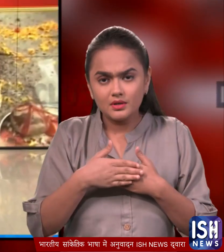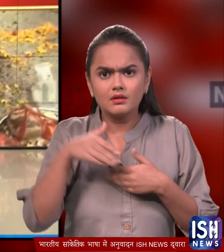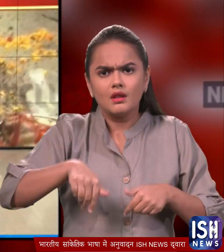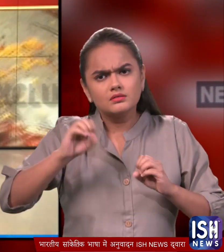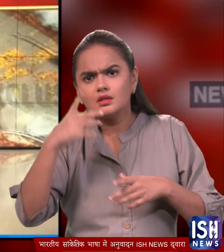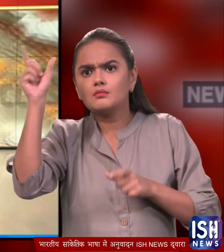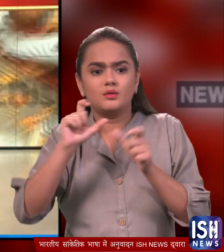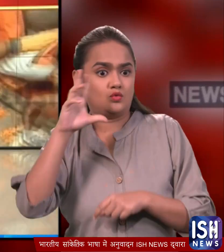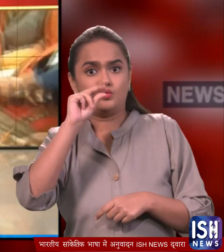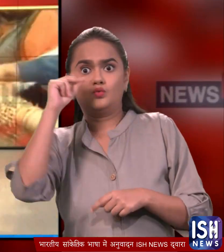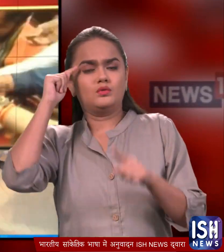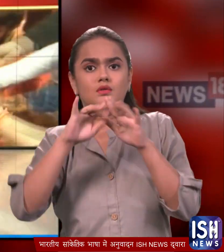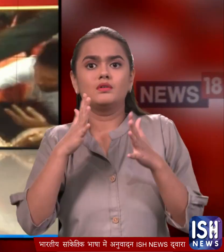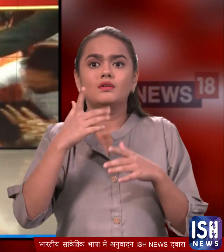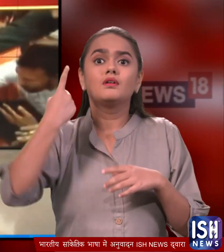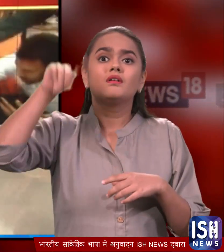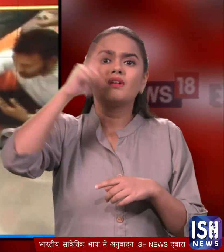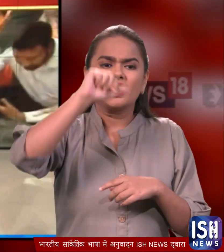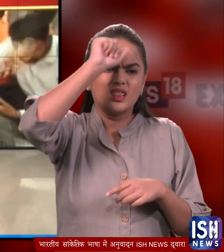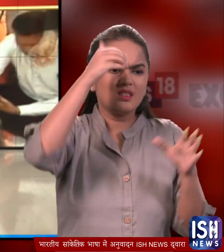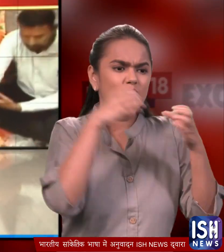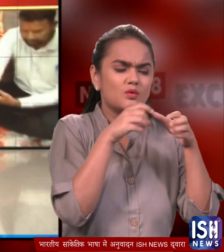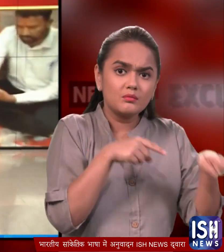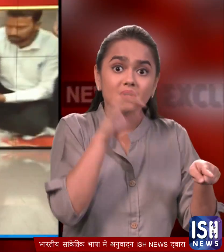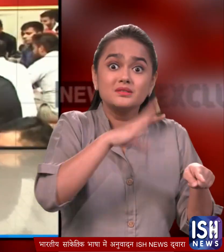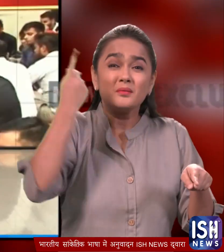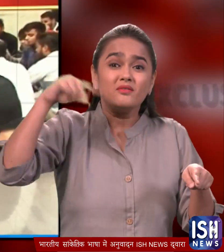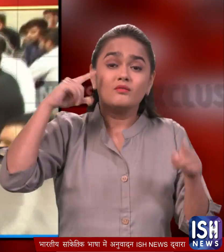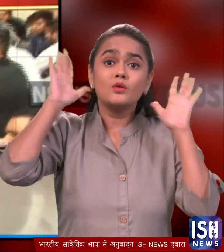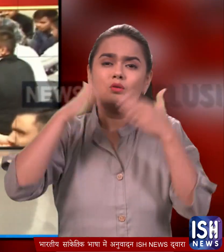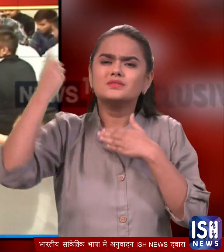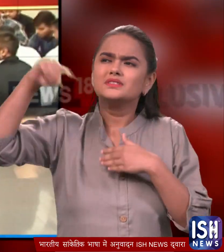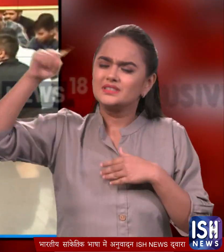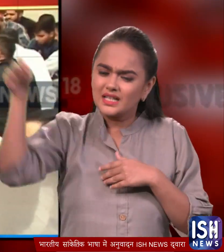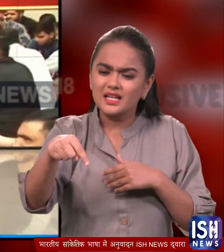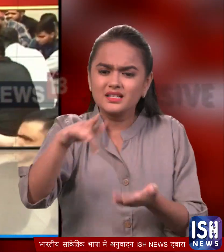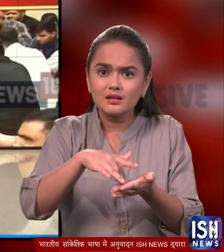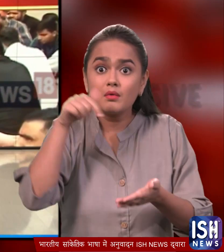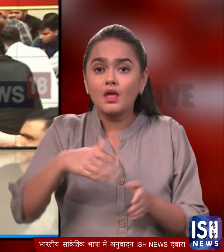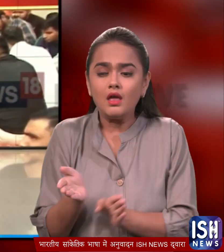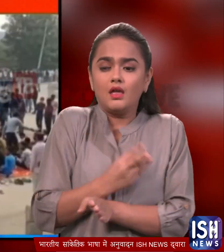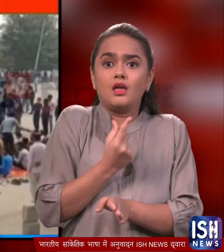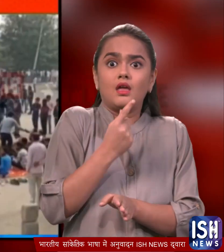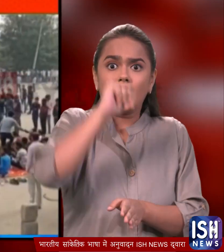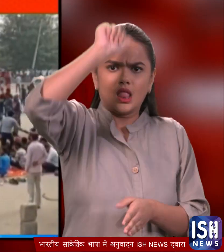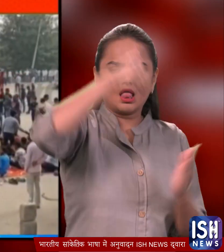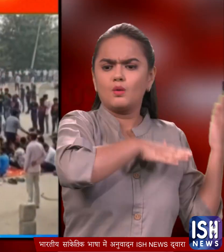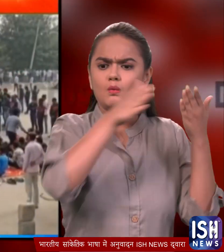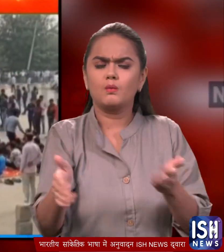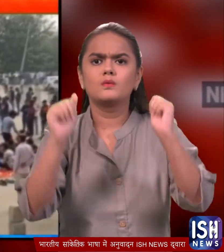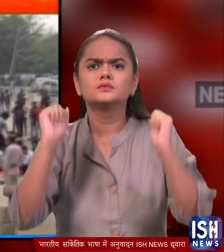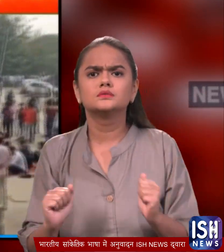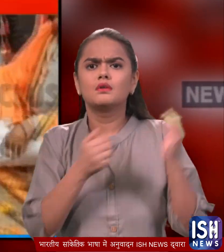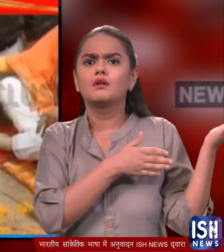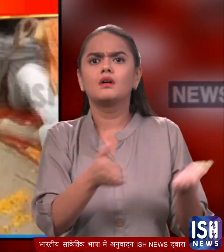सेक्टर 37 इलाके में इस बार भी हिंदूवादी संगठनों से जुड़े कुछ लोग उस जगह पर पहुंचे जहां खुले में नमाज पढ़ी जाती है और